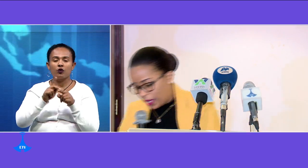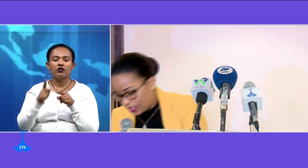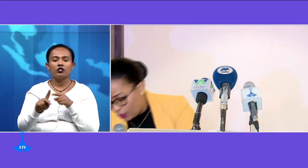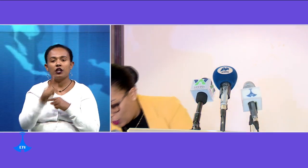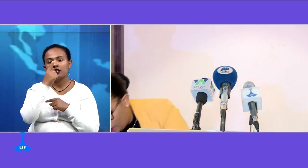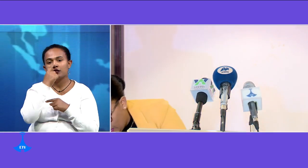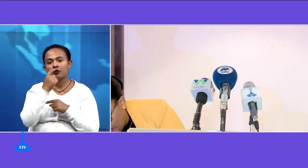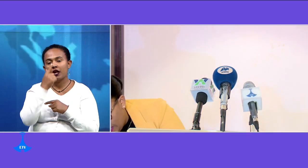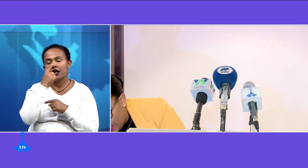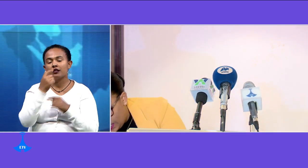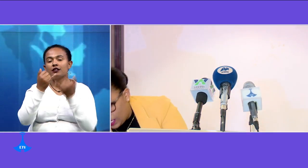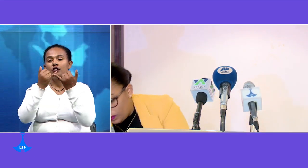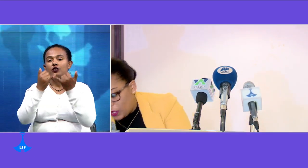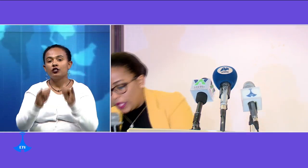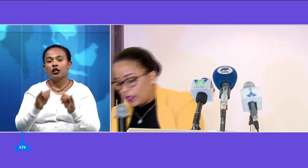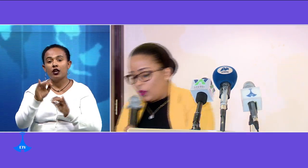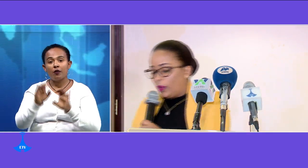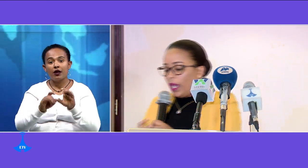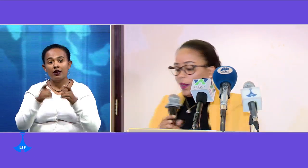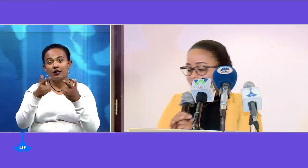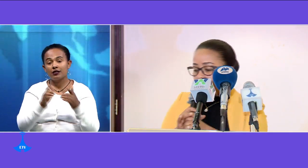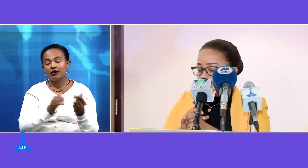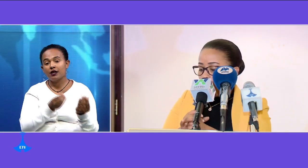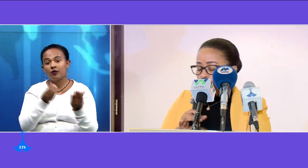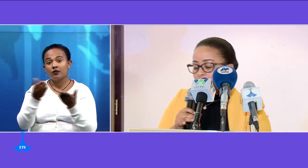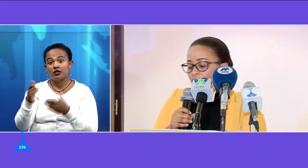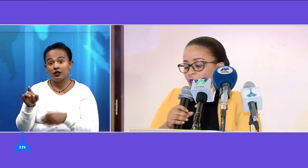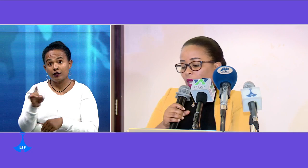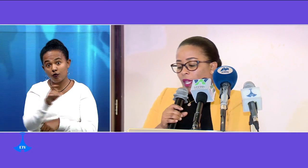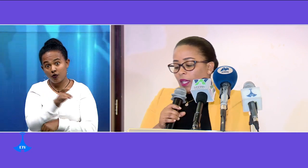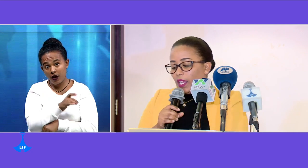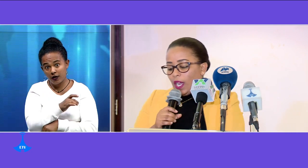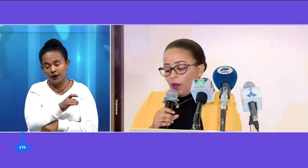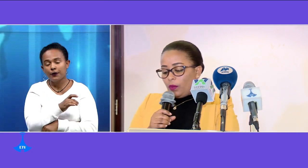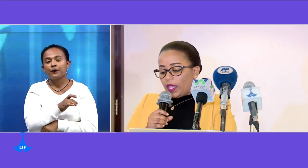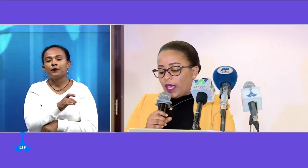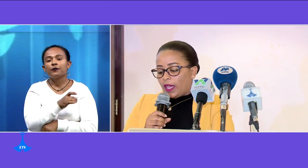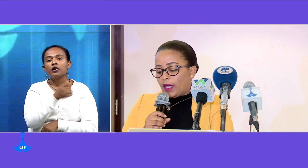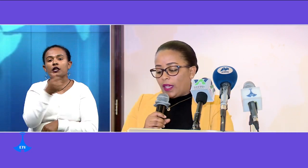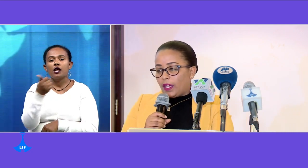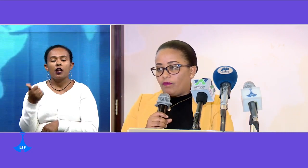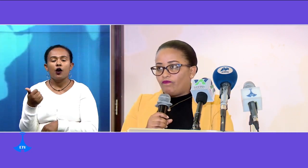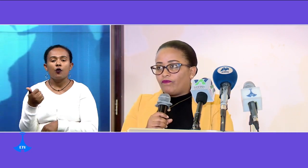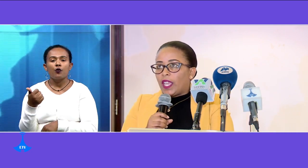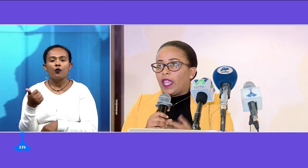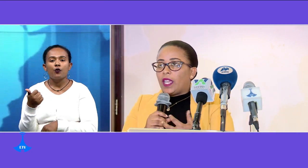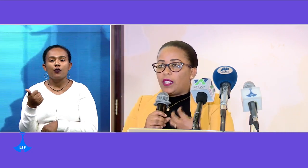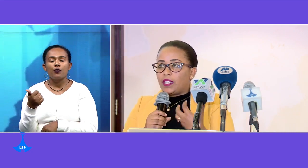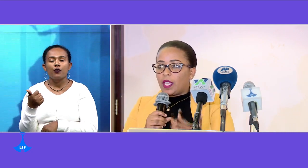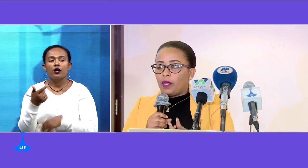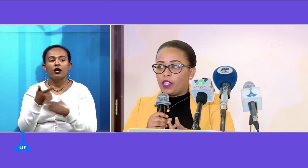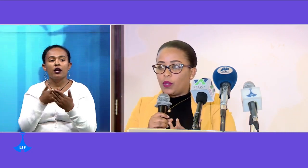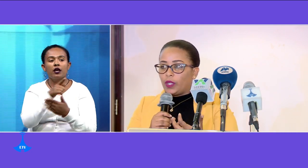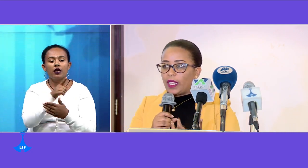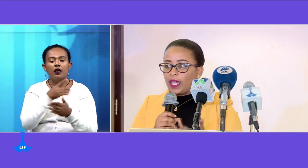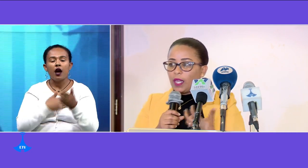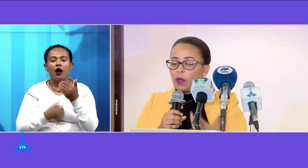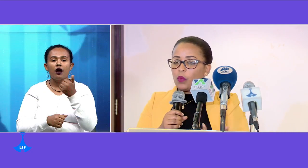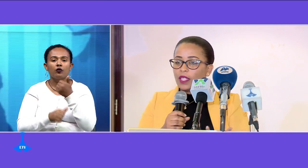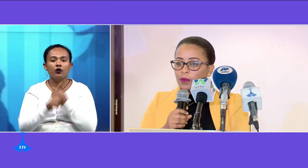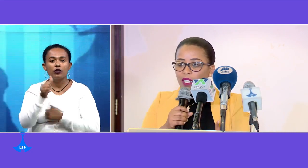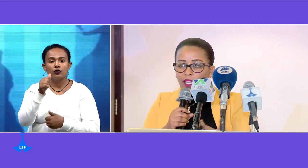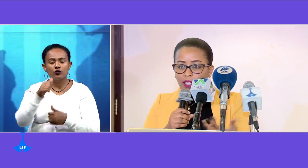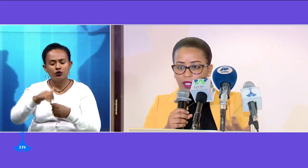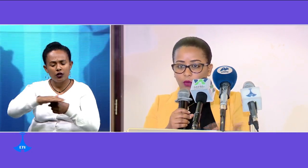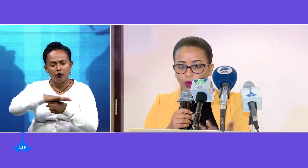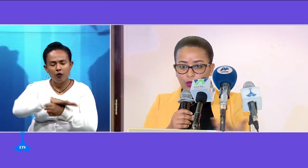ሼር ለማድረግ ሁሉ እድል የሚሰጥ ይሆናል ማለት ነው ሌላው ይሄ የዲሲቢሊቲውን ነገር